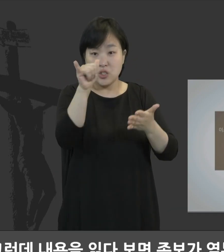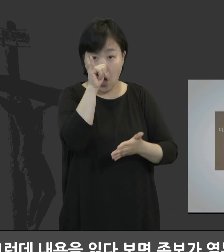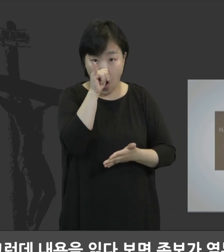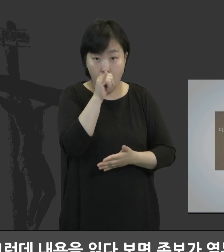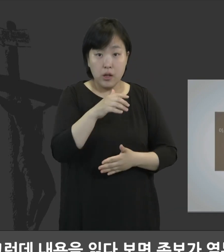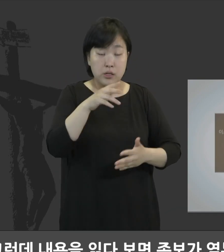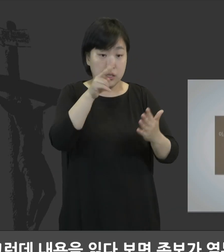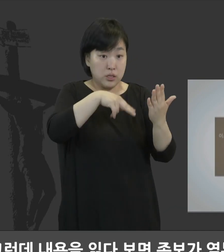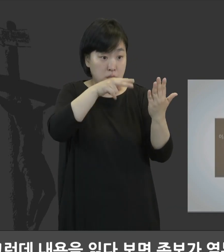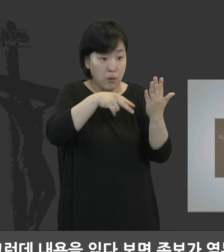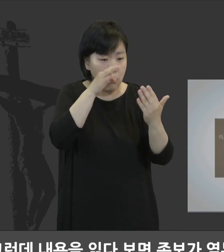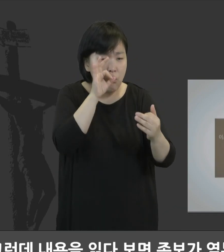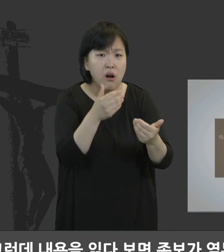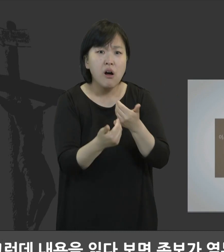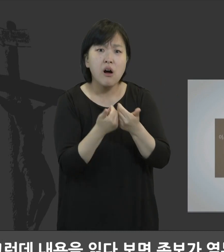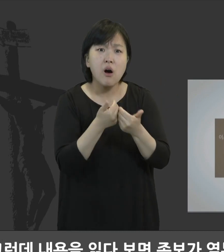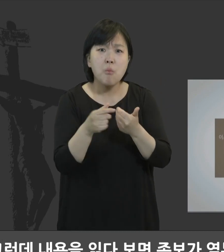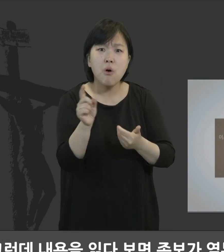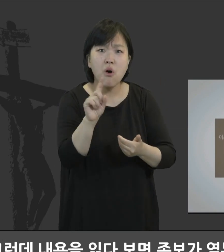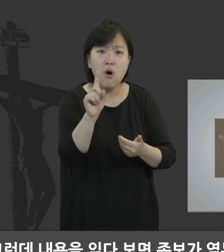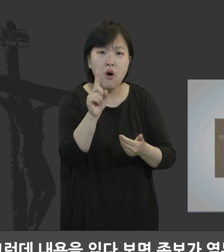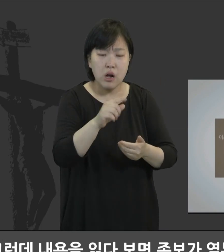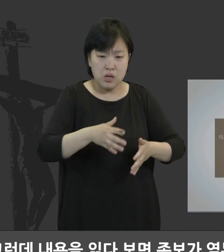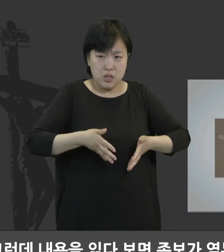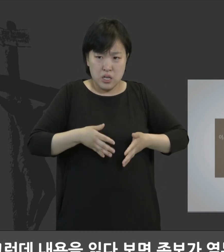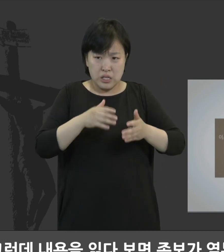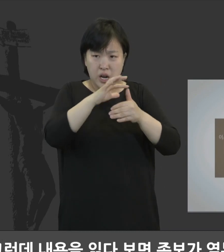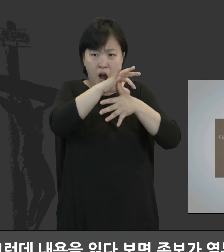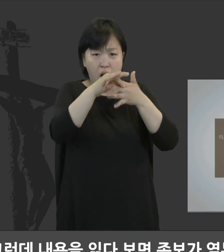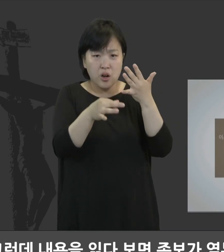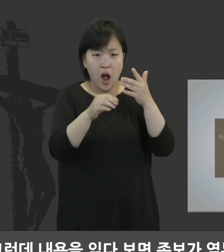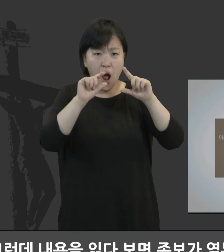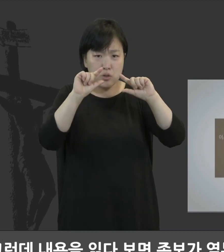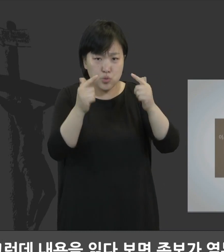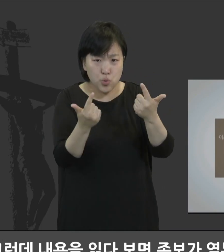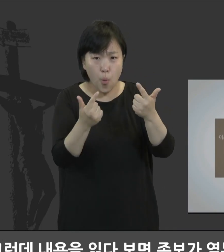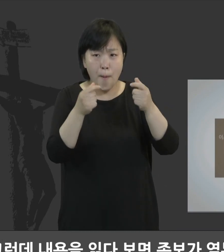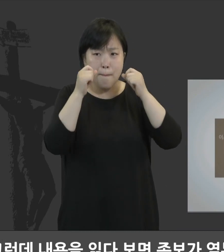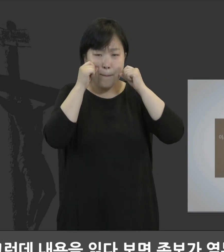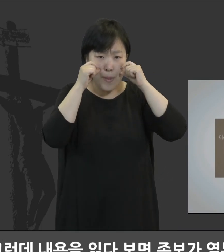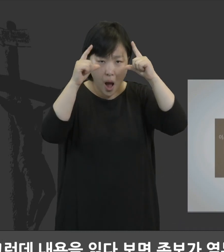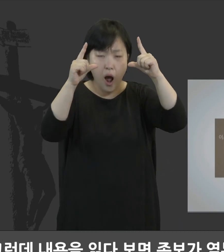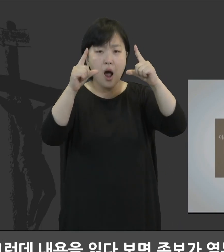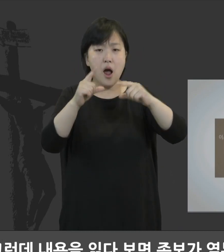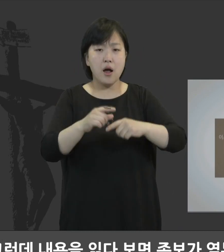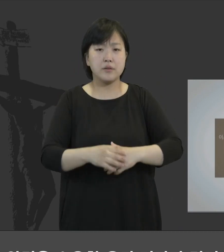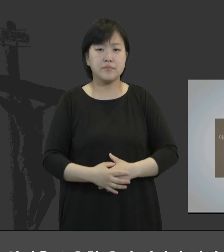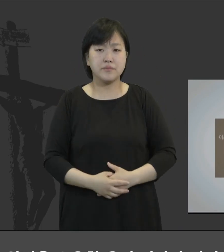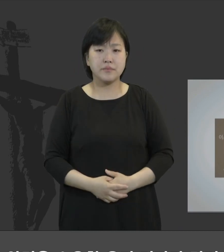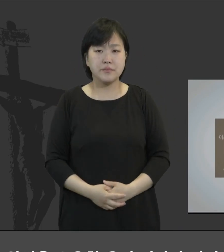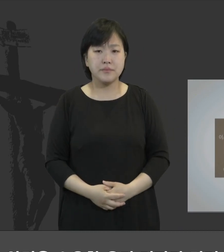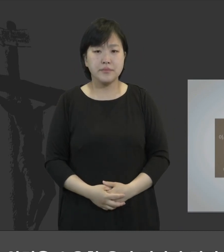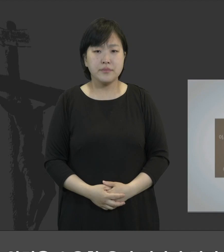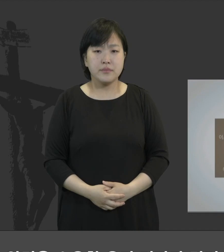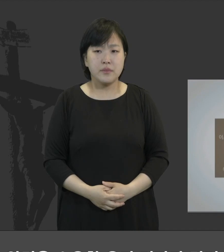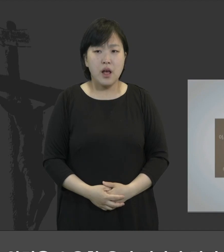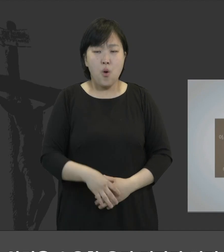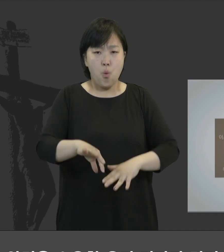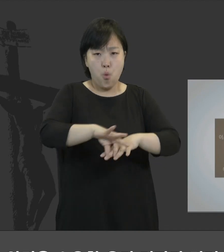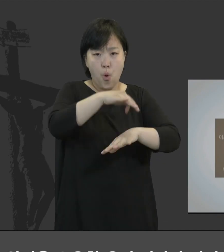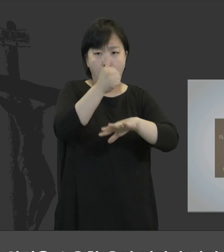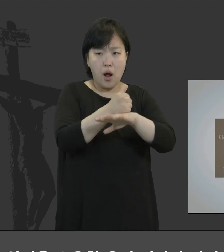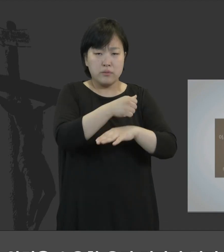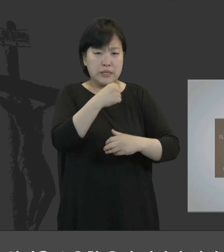보면 족보가 12아들의 나이 순으로 기록된 것이 아니라는 것을 알게 됩니다. 왕권을 소유한 유다